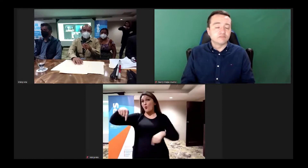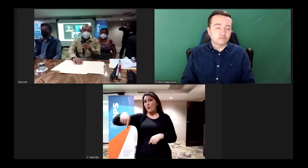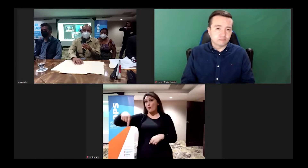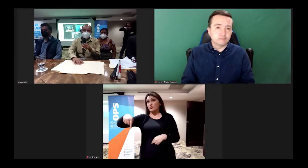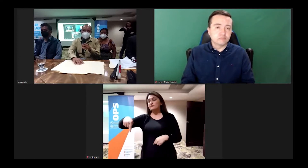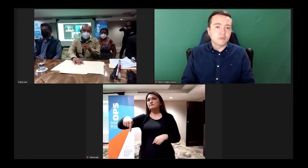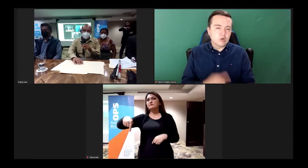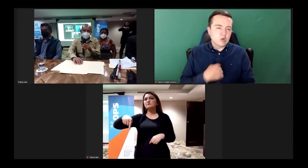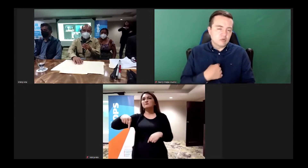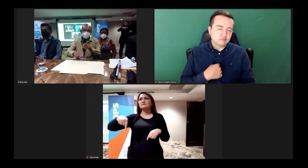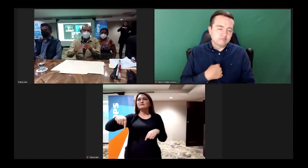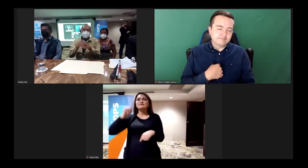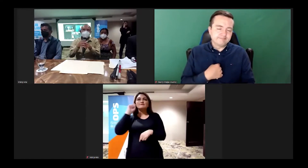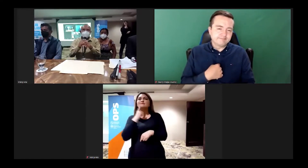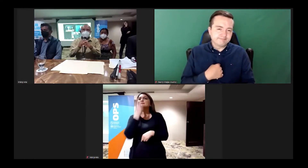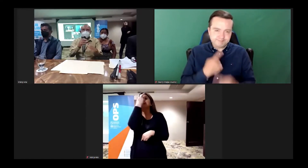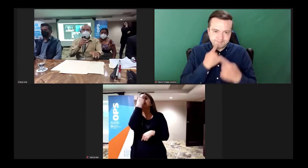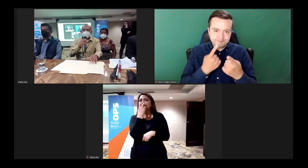la sordoceguera